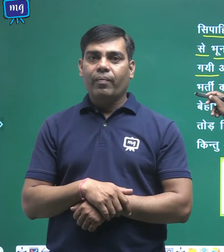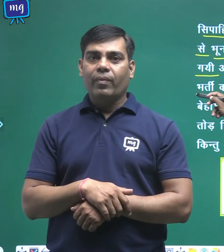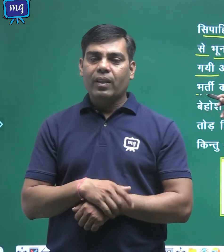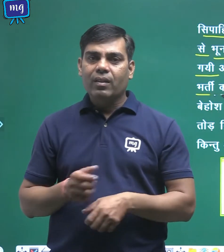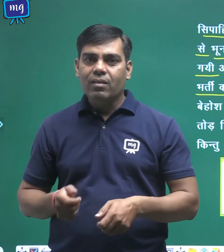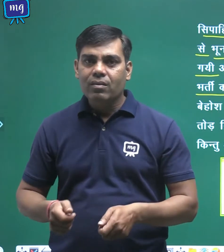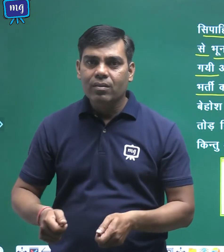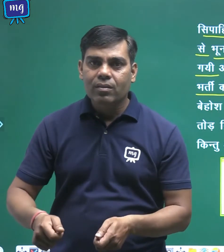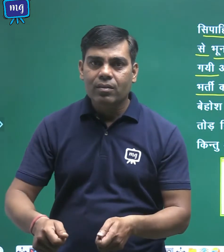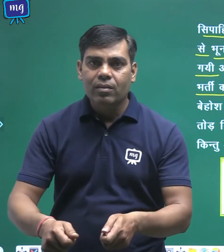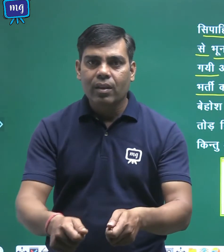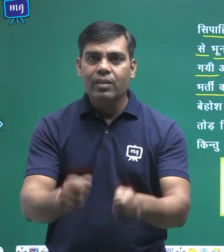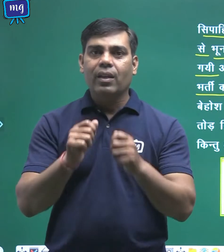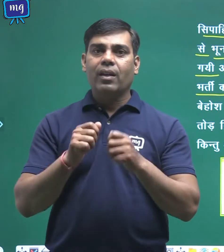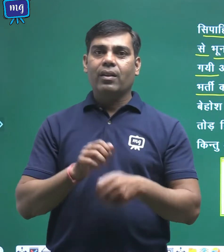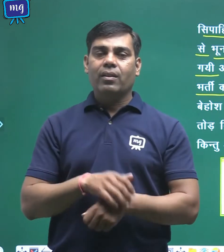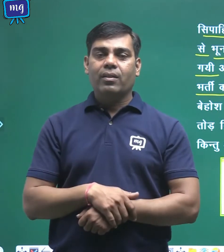भर्ती कराया गया।